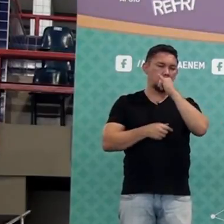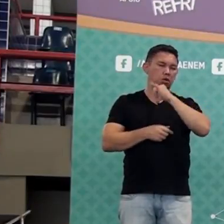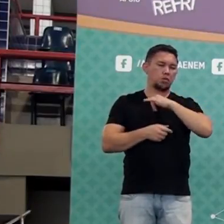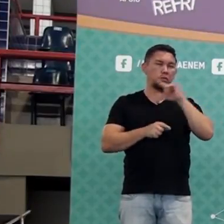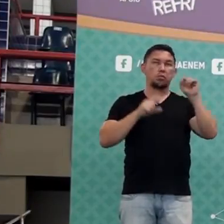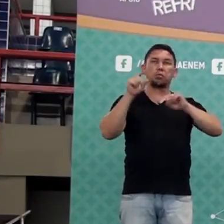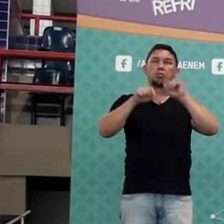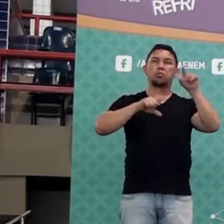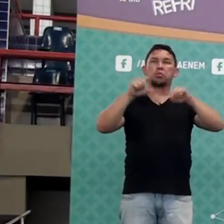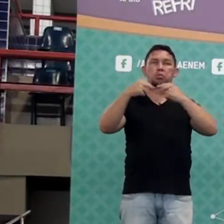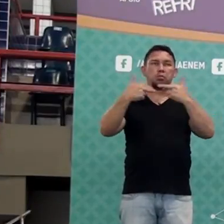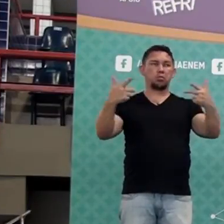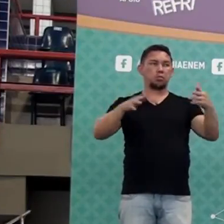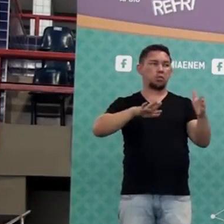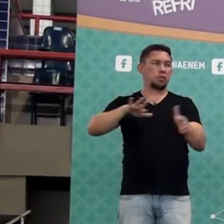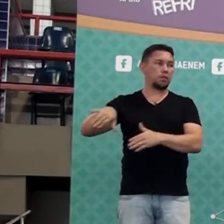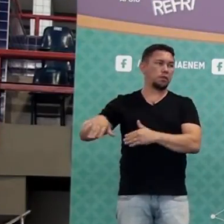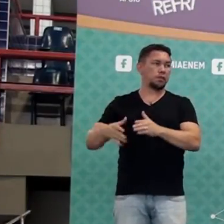energética.